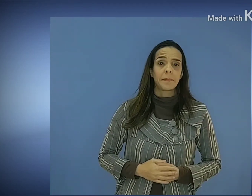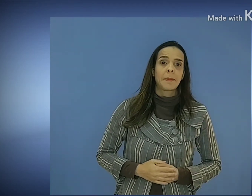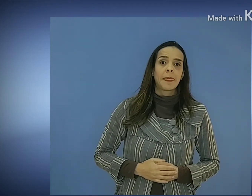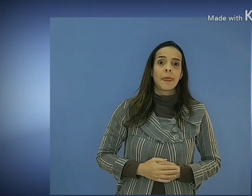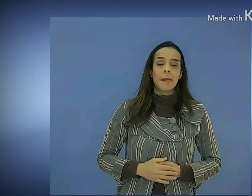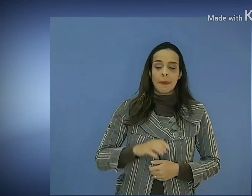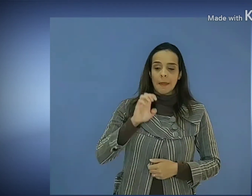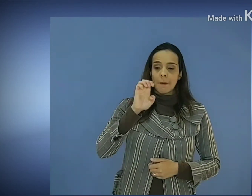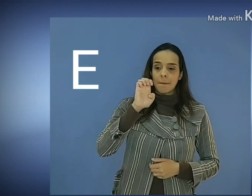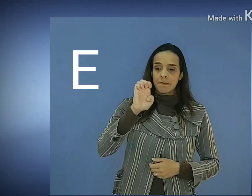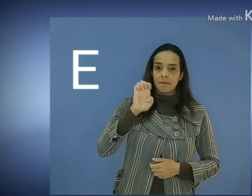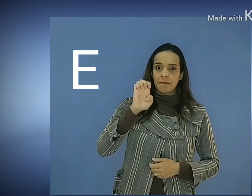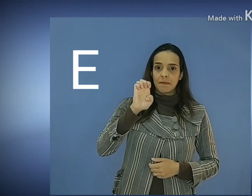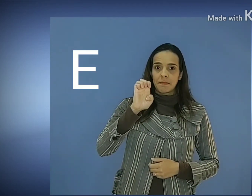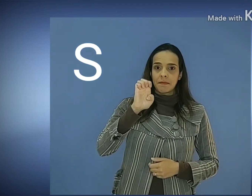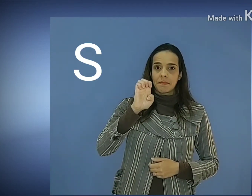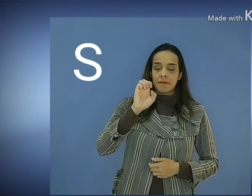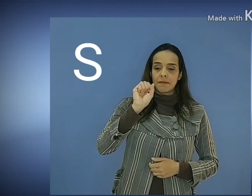Esther.